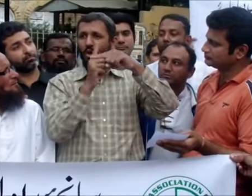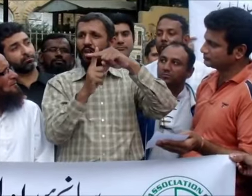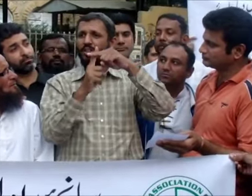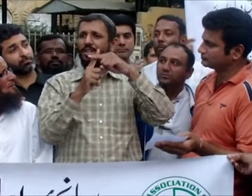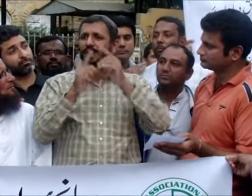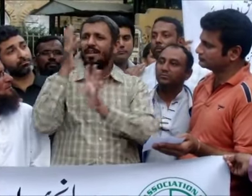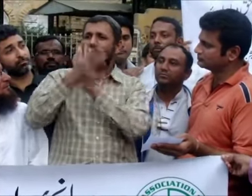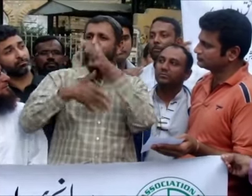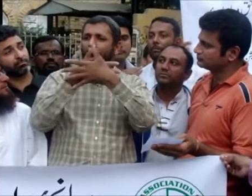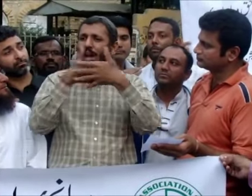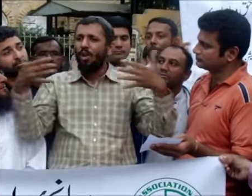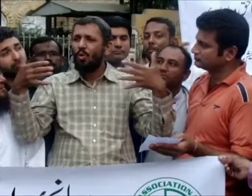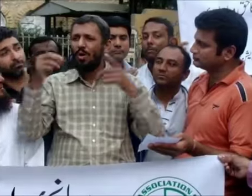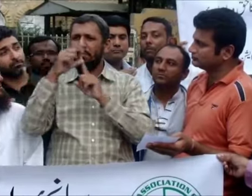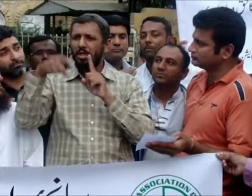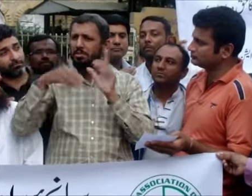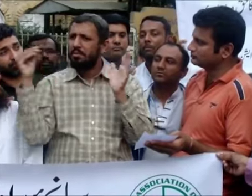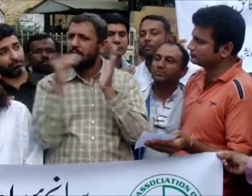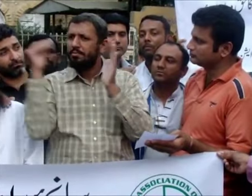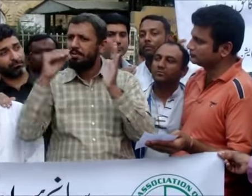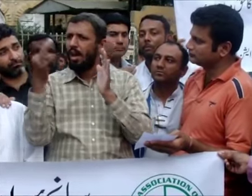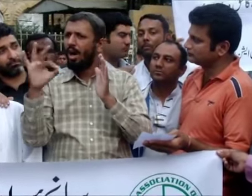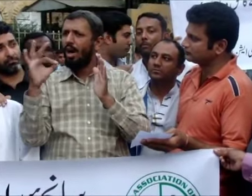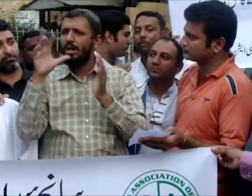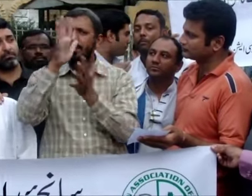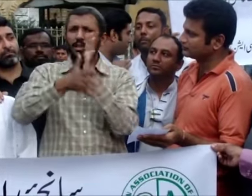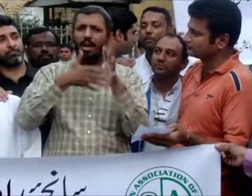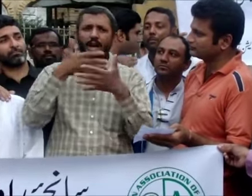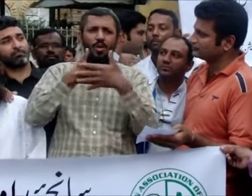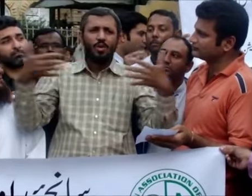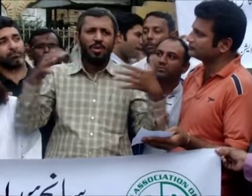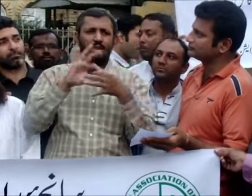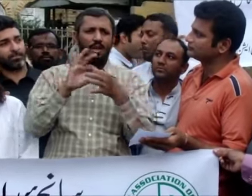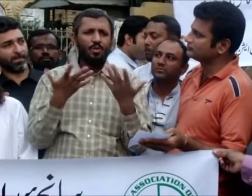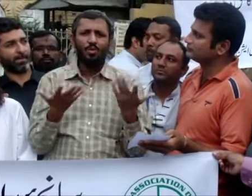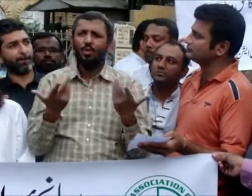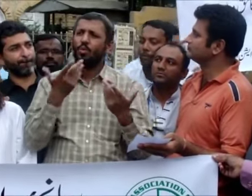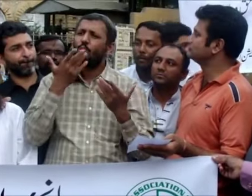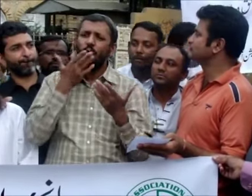भाई जान वो एक तोला सोना को जोड़ो